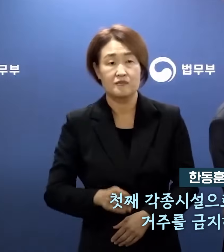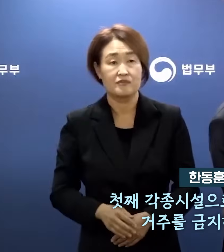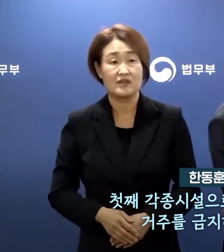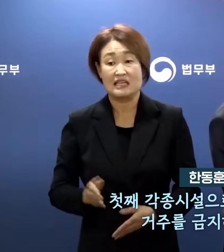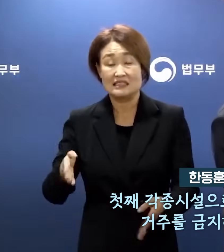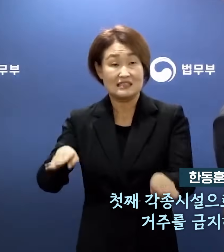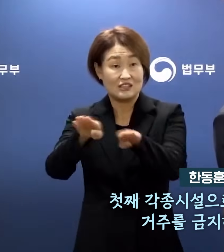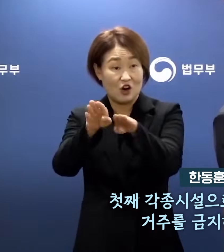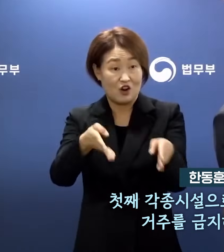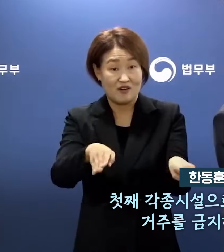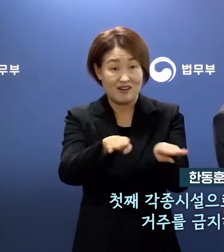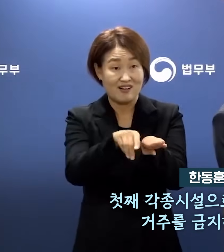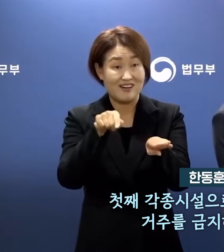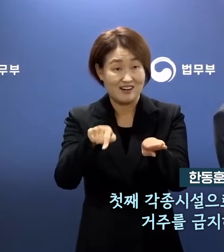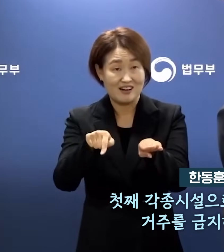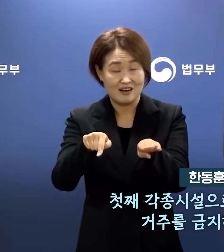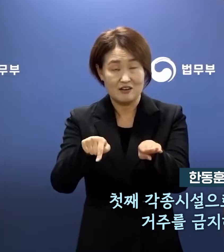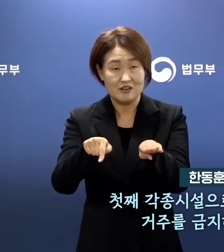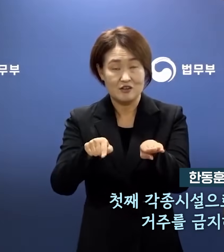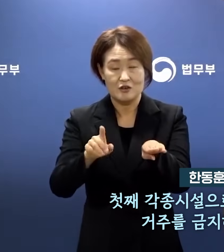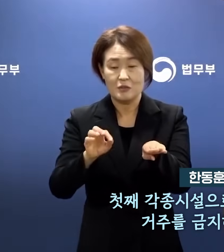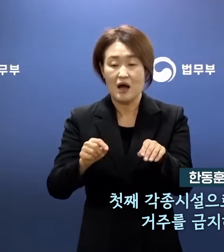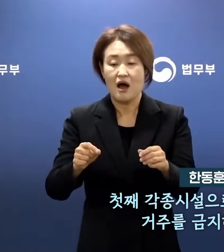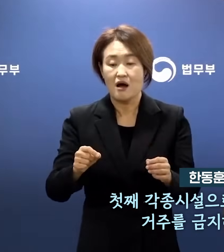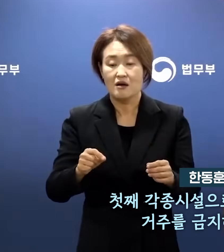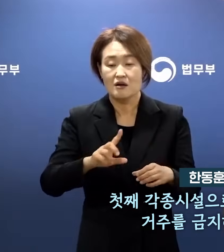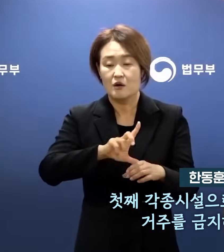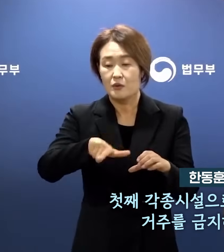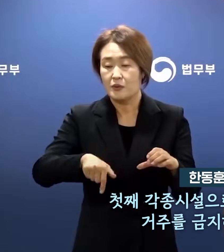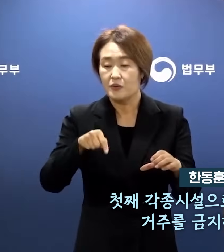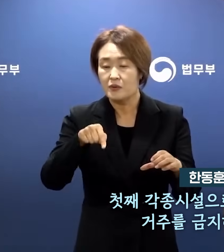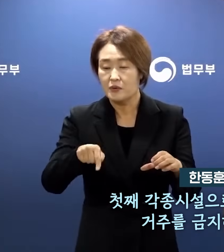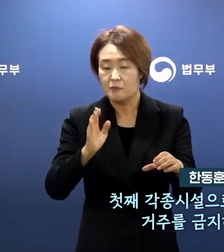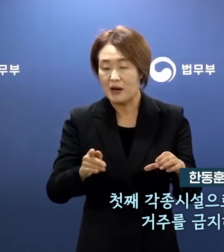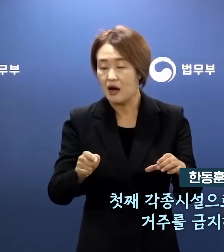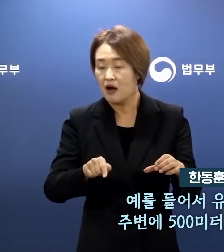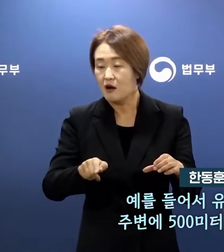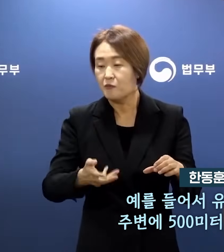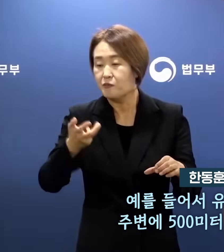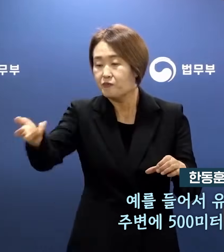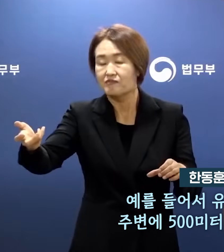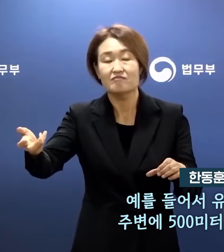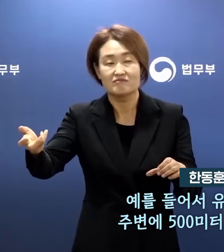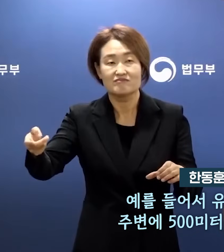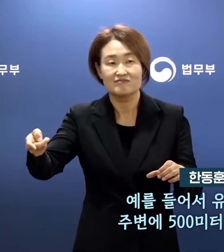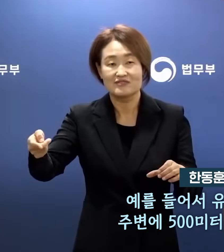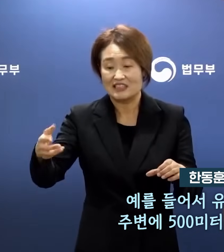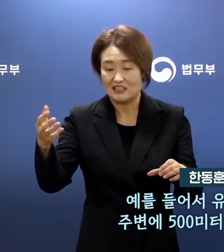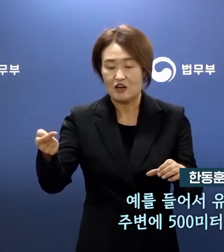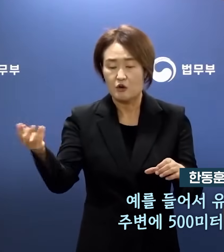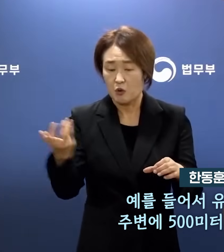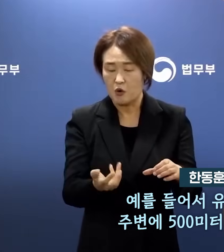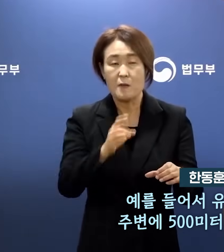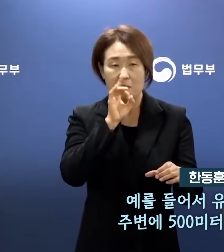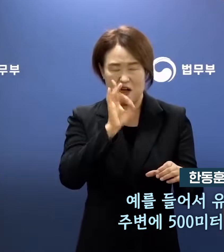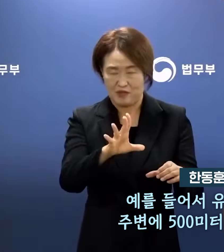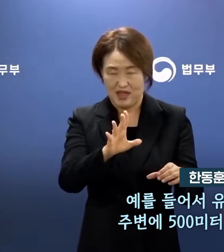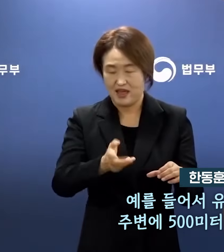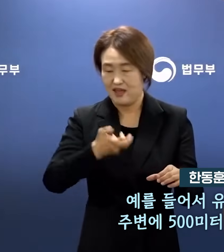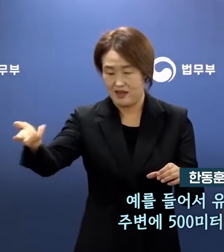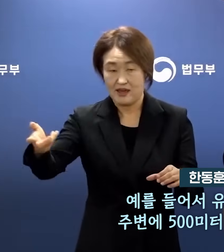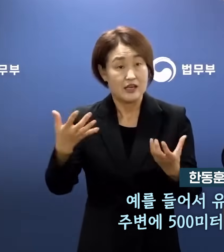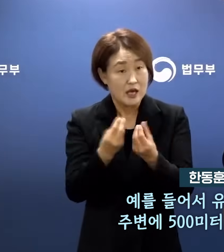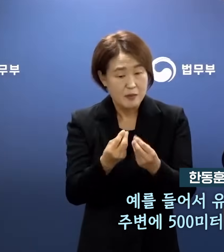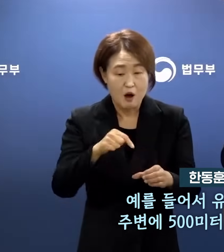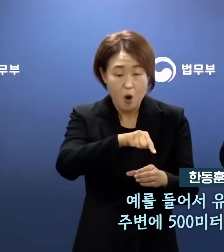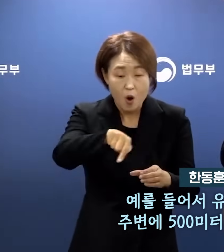시설로부터 일정 거리 내에 거주를 금지하는 방법입니다. 예를 들어서 유치원이나 초등학교